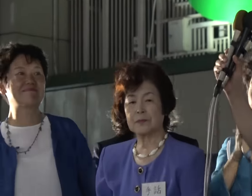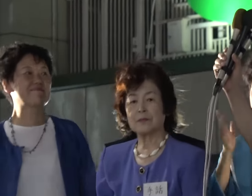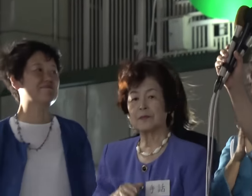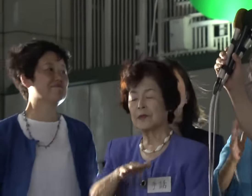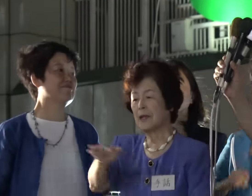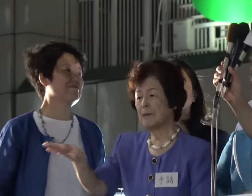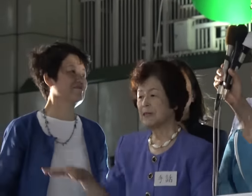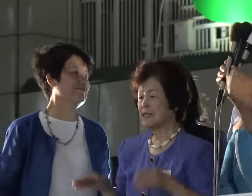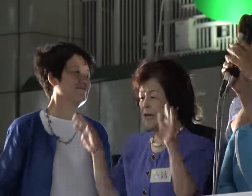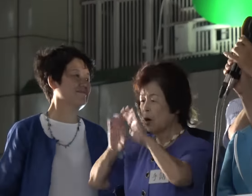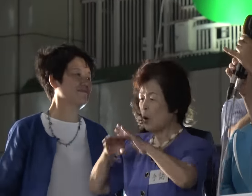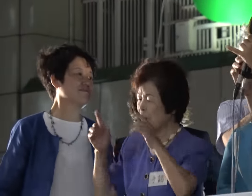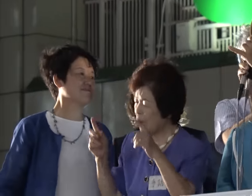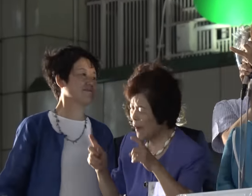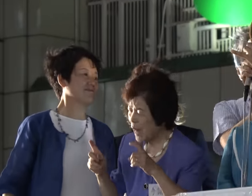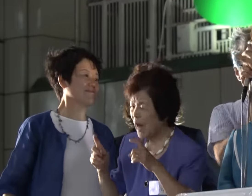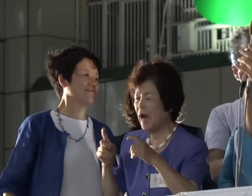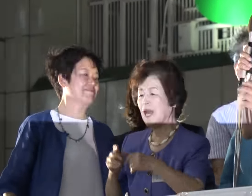皆さんこんばんは。